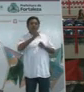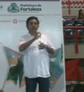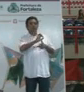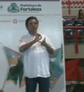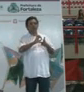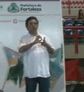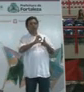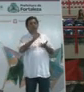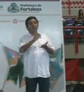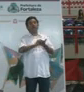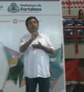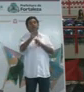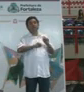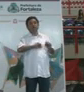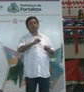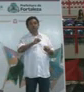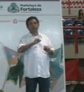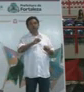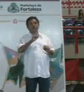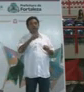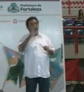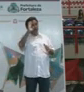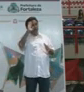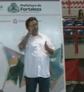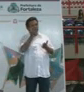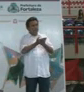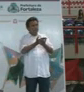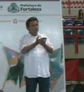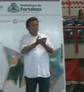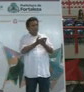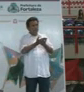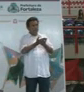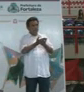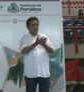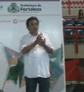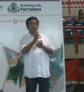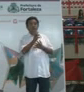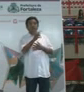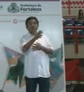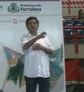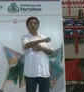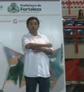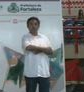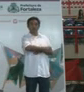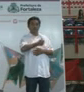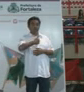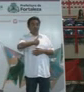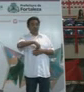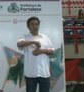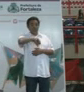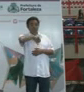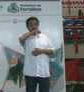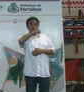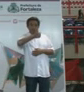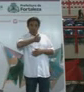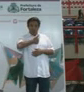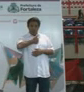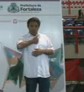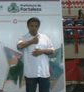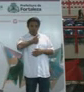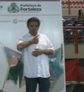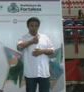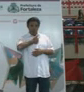Enem. O que está faltando para a gente? Acreditar, resgatar essa autoestima. Talvez esse